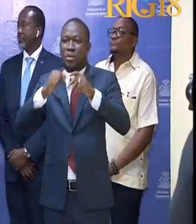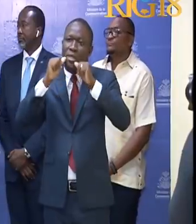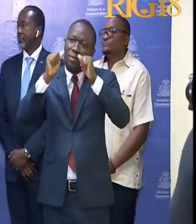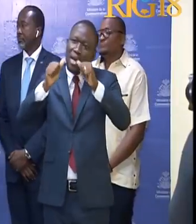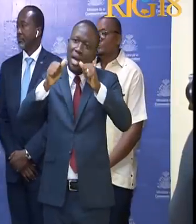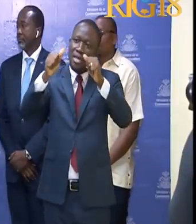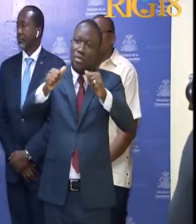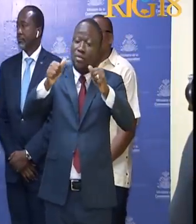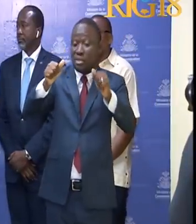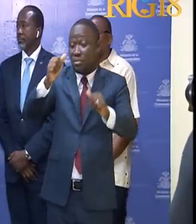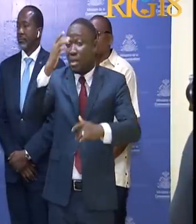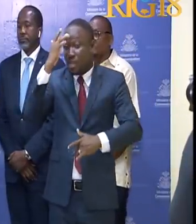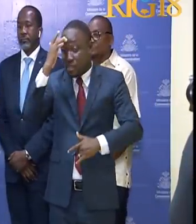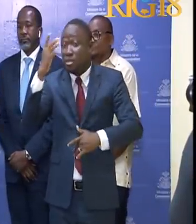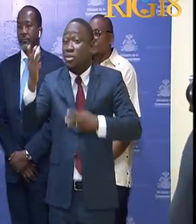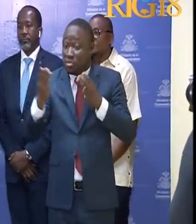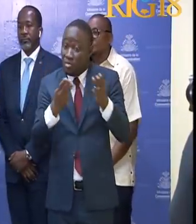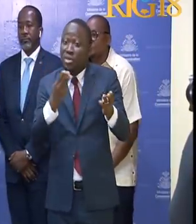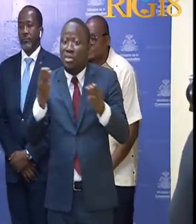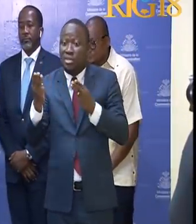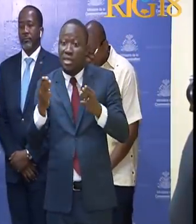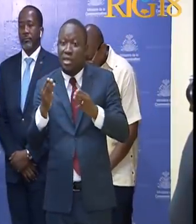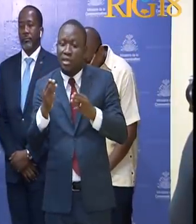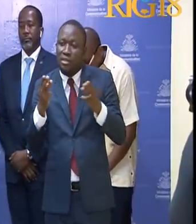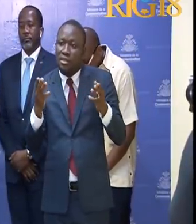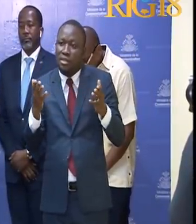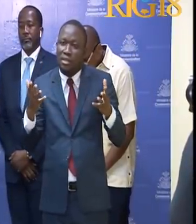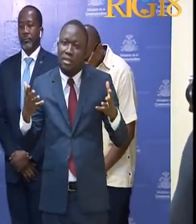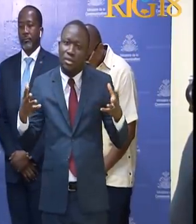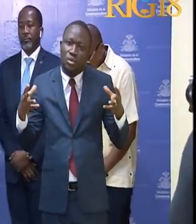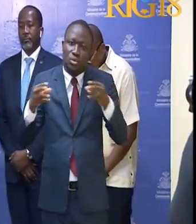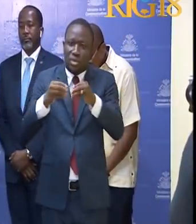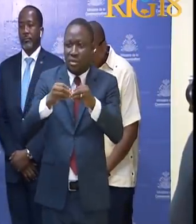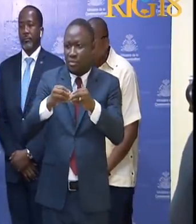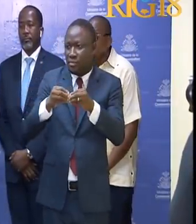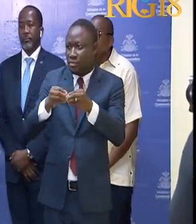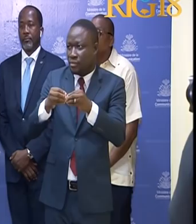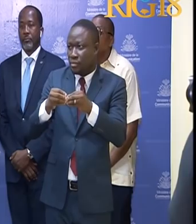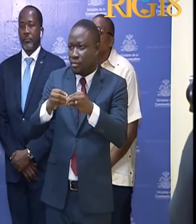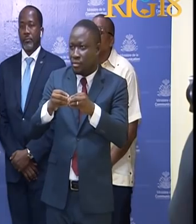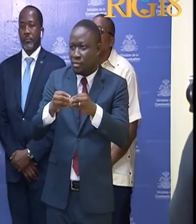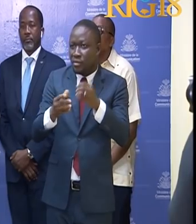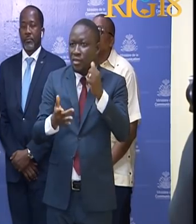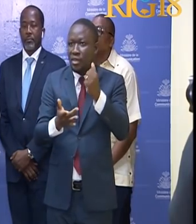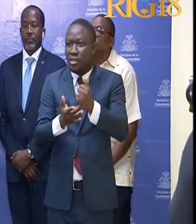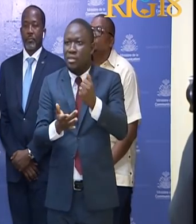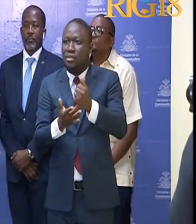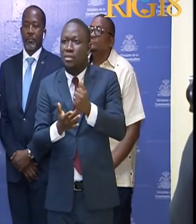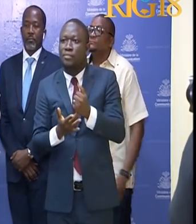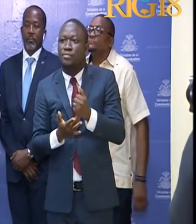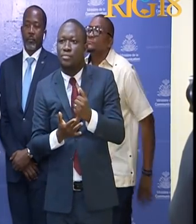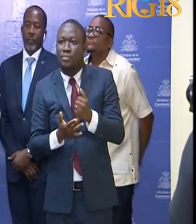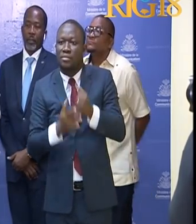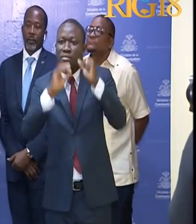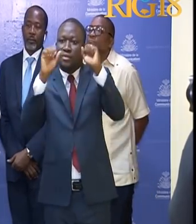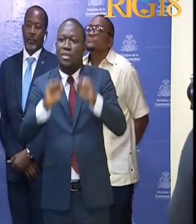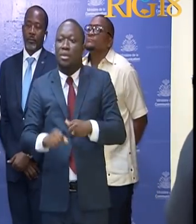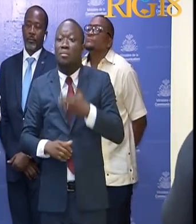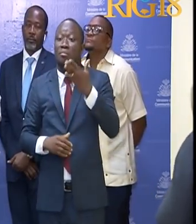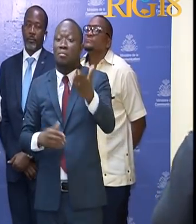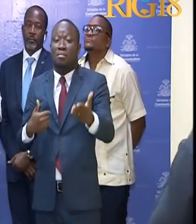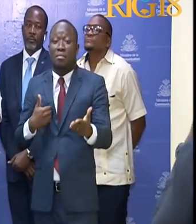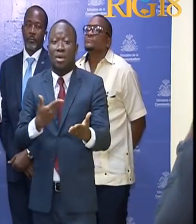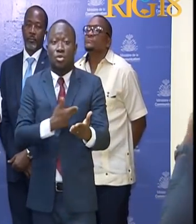annoncer certaines choses, ministère santé publique est mobilisé. Par leur consent, technicien ministère santé publique yo a capable ban